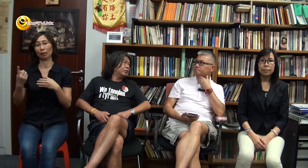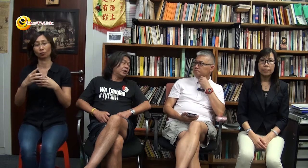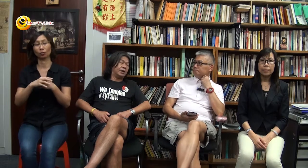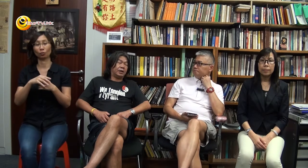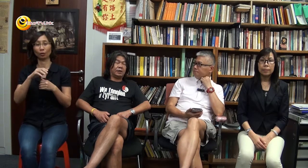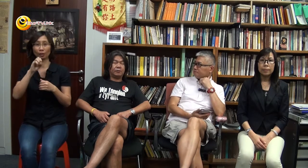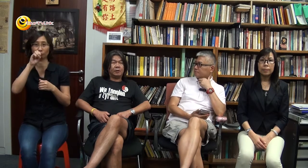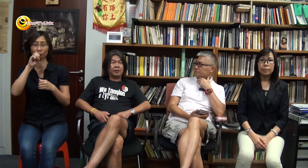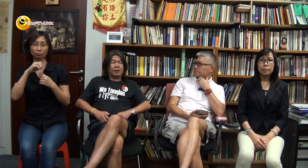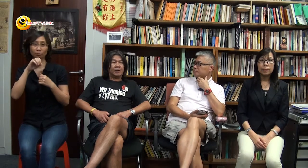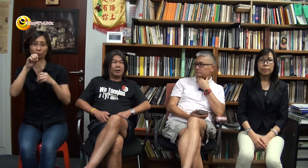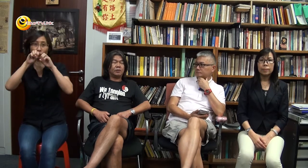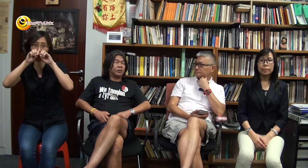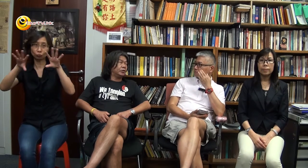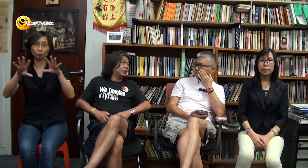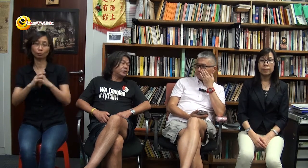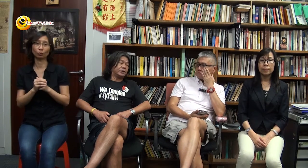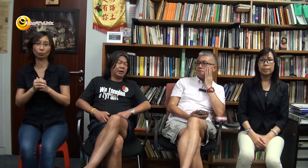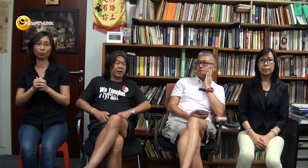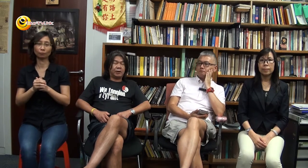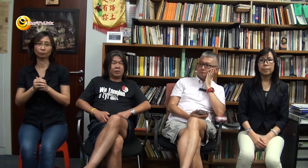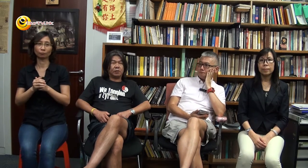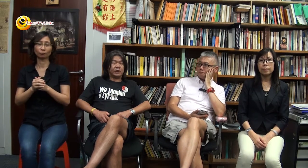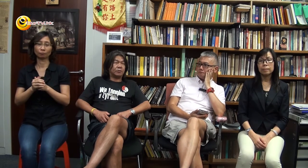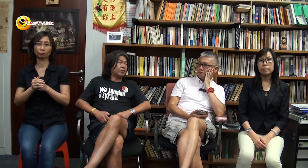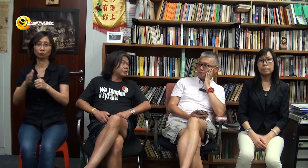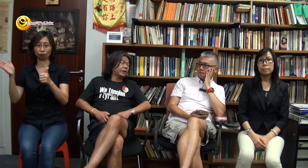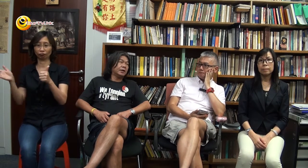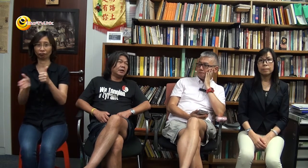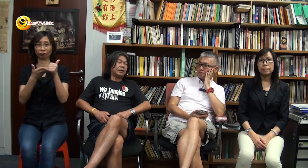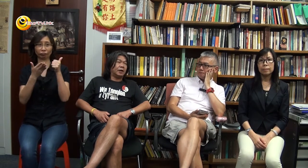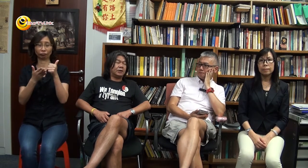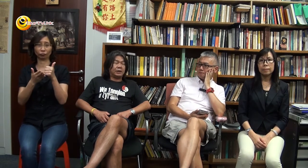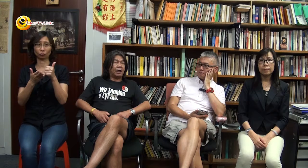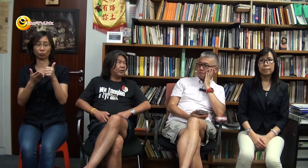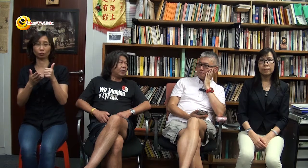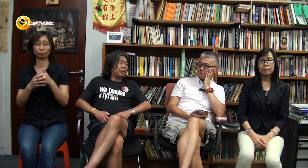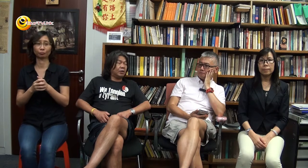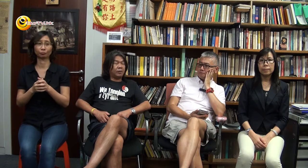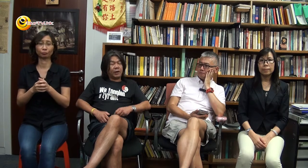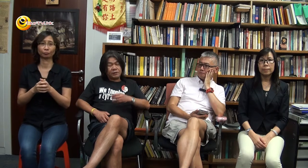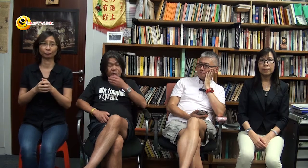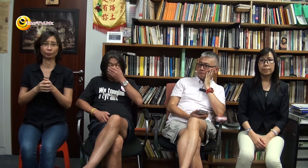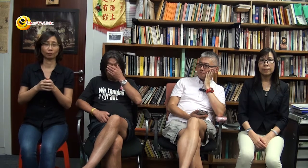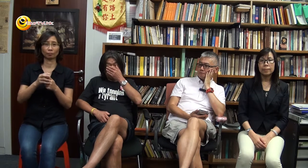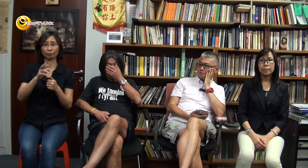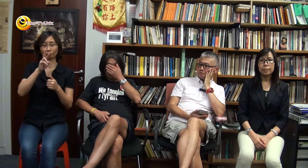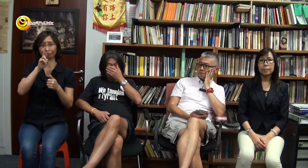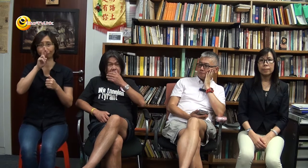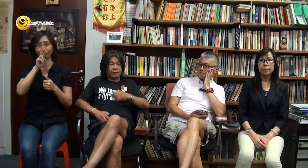宣布開除黨籍呢個黨籍同埋公職，移交呢個司